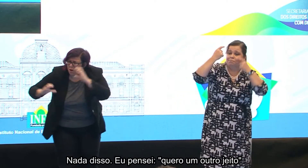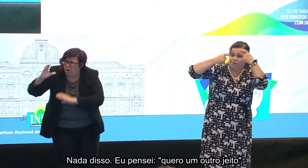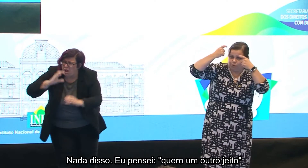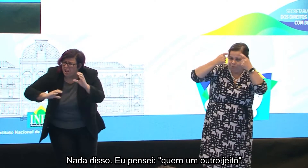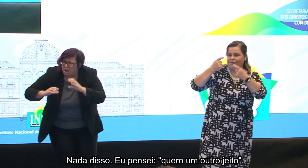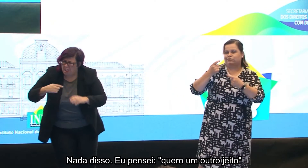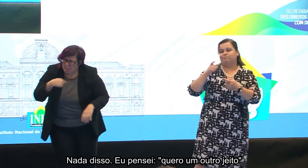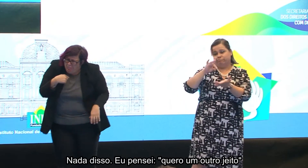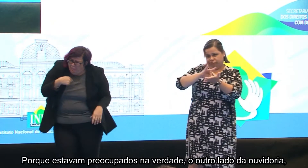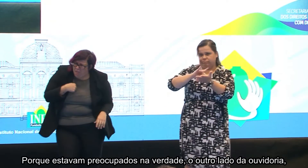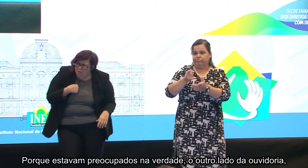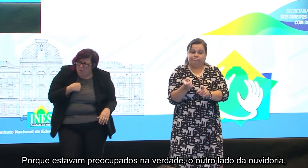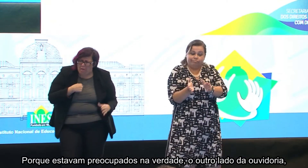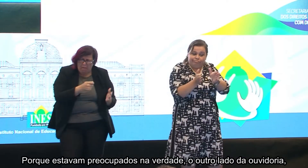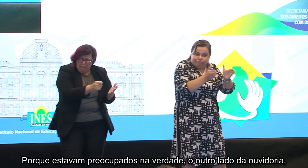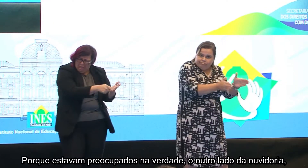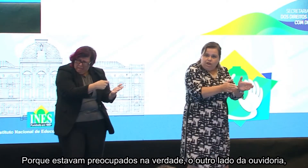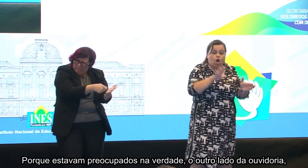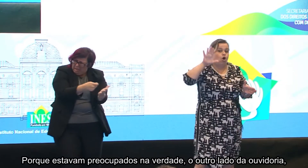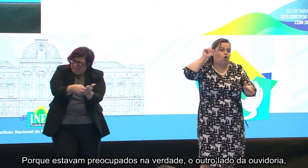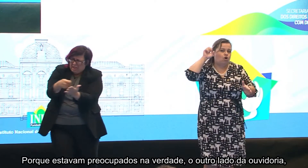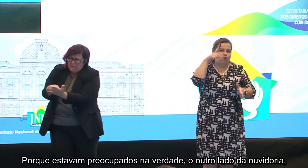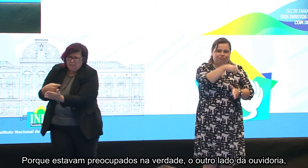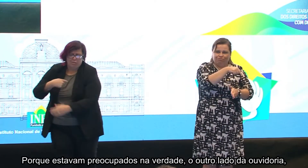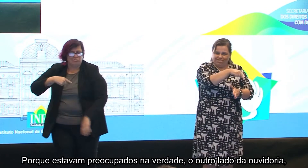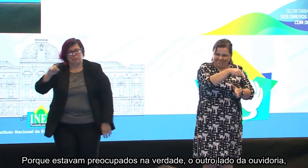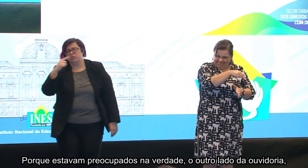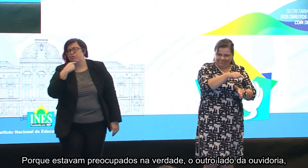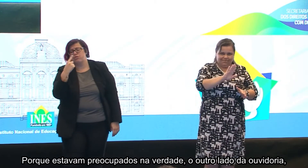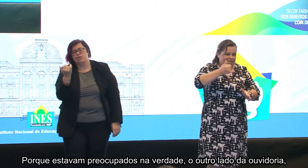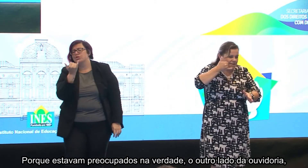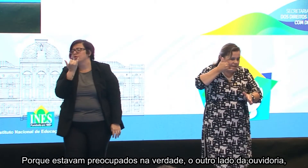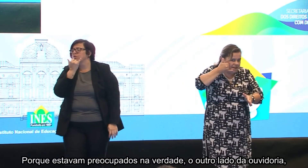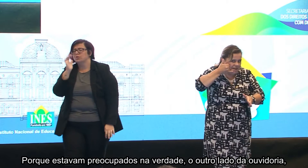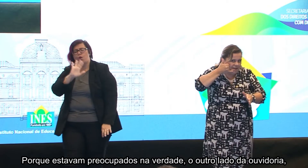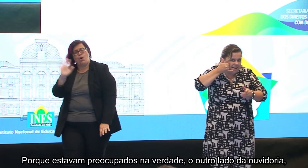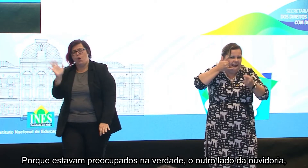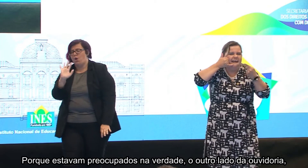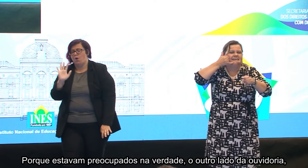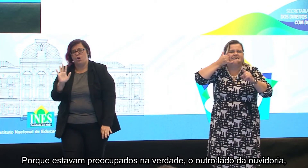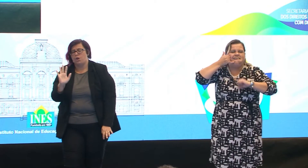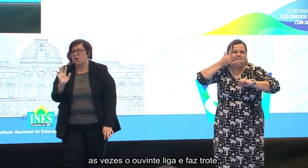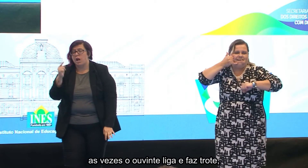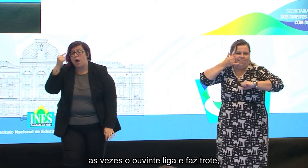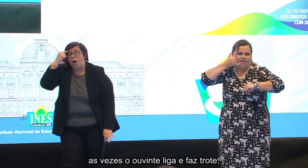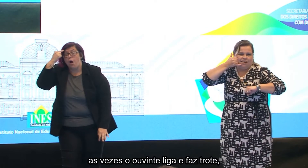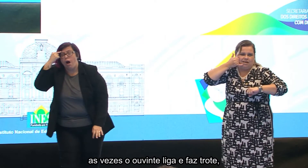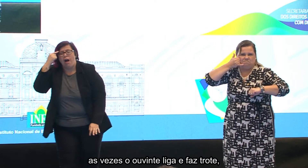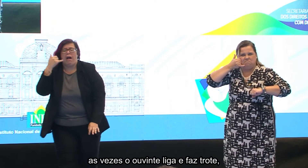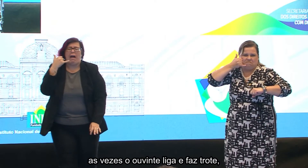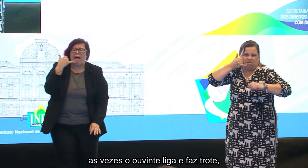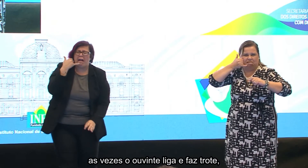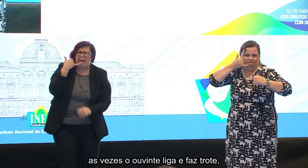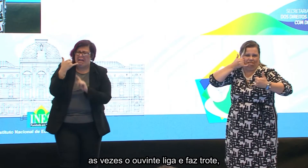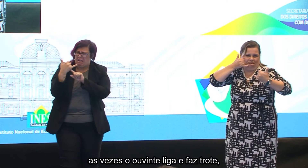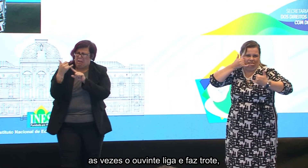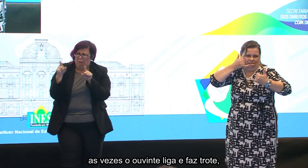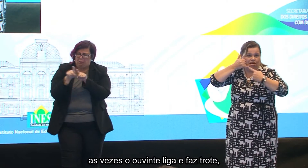quero outro jeito, porque estavam preocupados, na verdade, o outro lado da ouvidoria, que, por exemplo, às vezes o ouvinte liga e faz